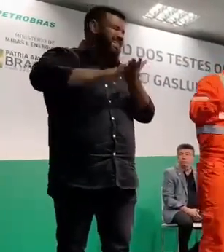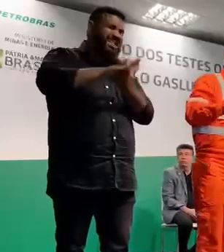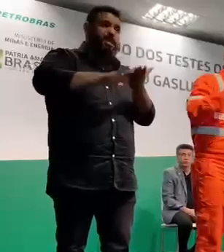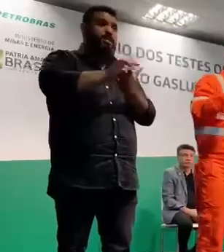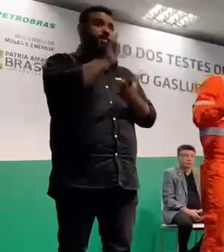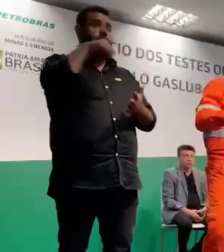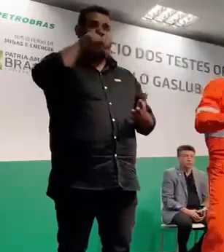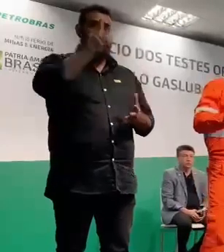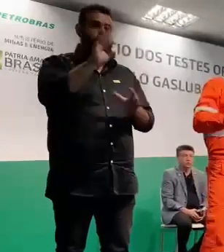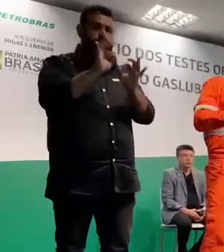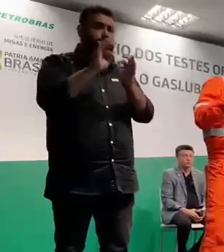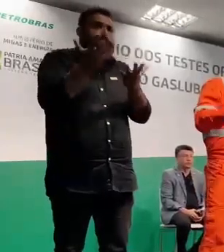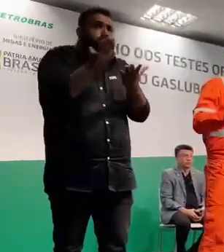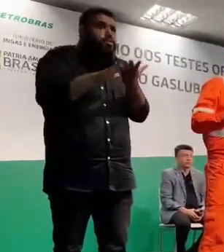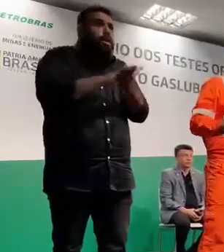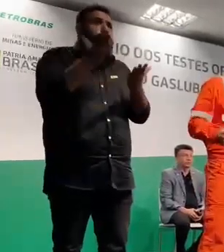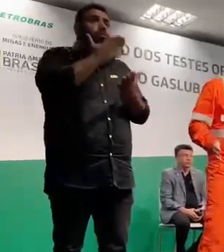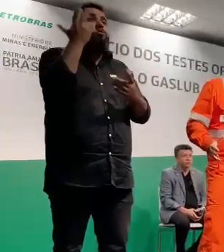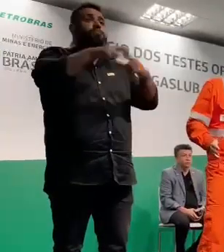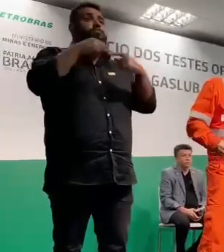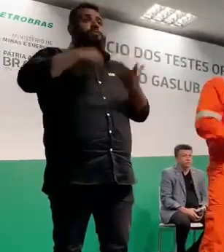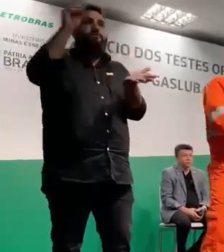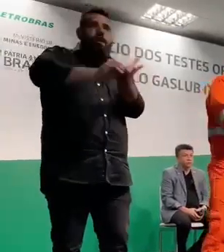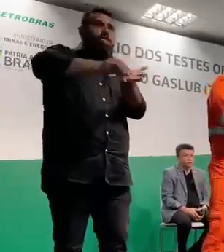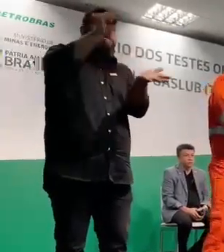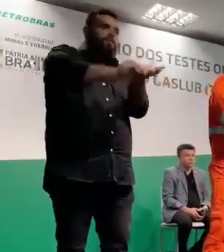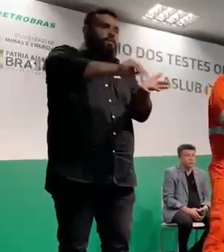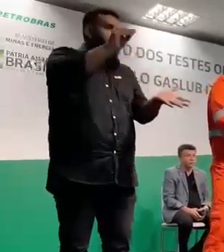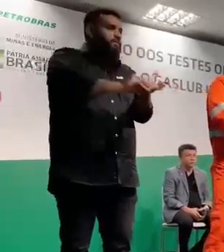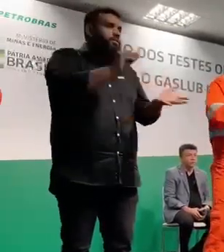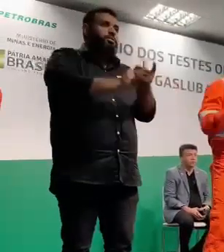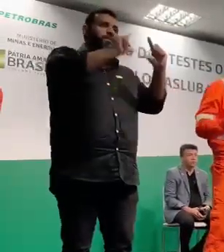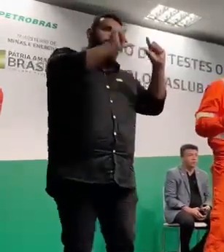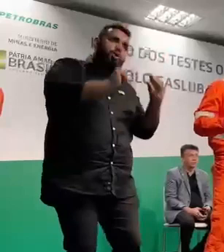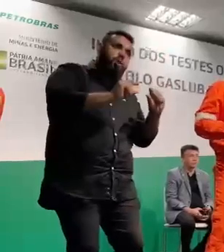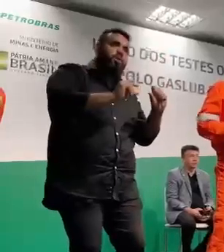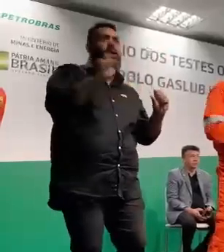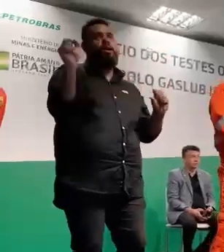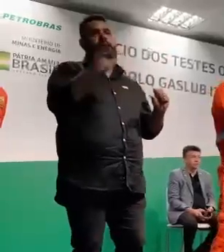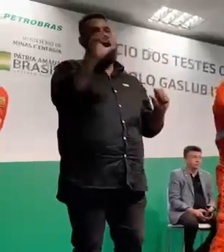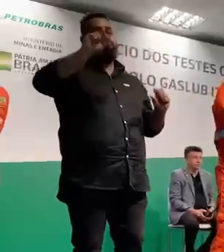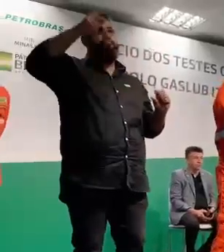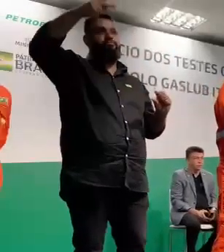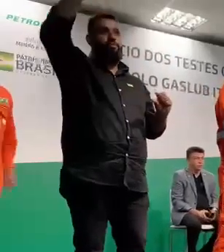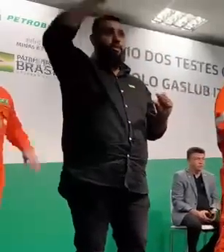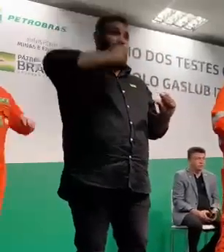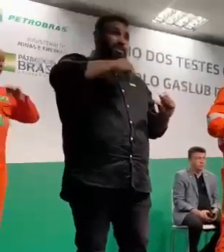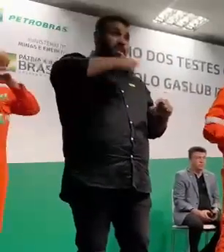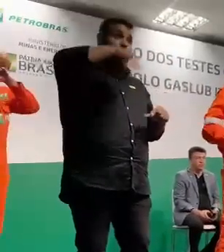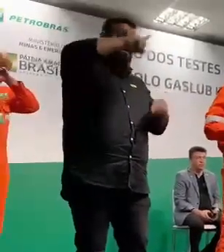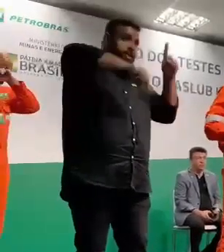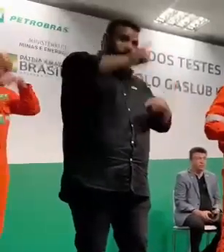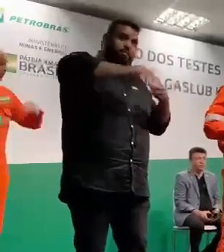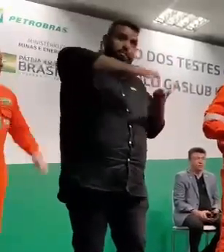mais. E por isso hoje a gente tem essa dificuldade aí. Menor a oferta, maior o preço. Se a oferta fosse maior,